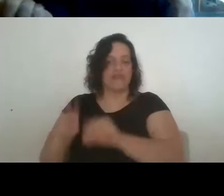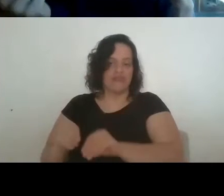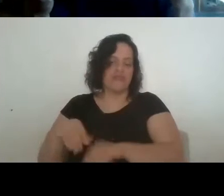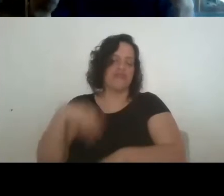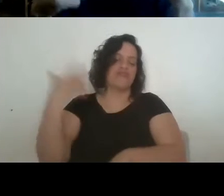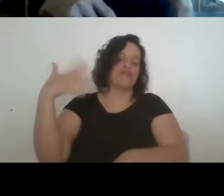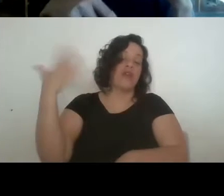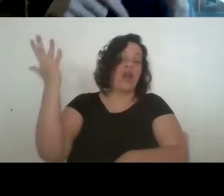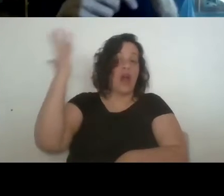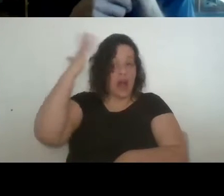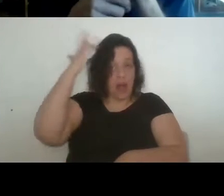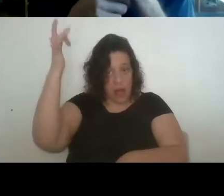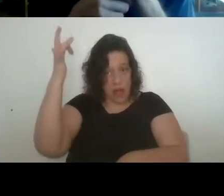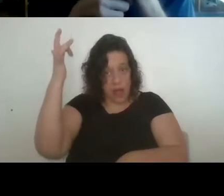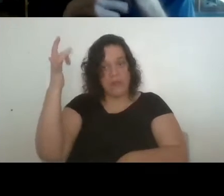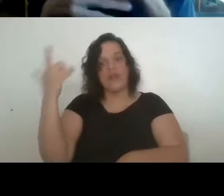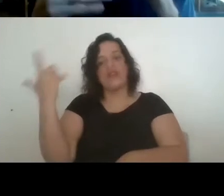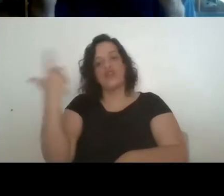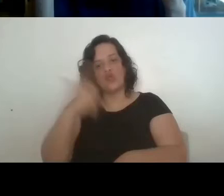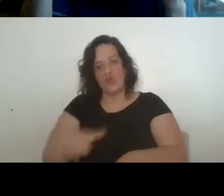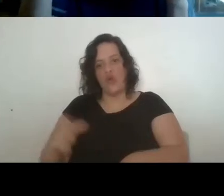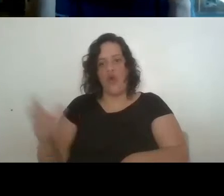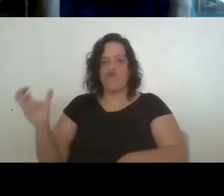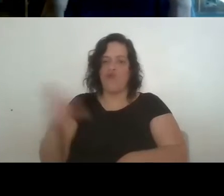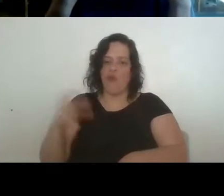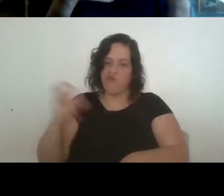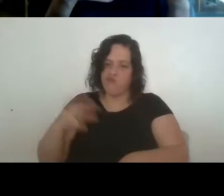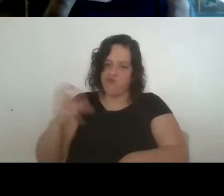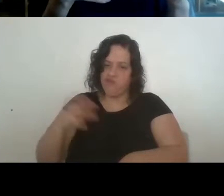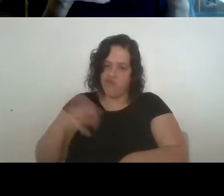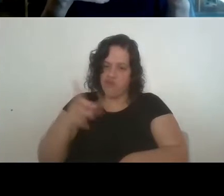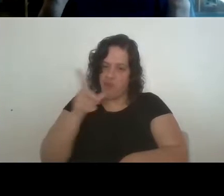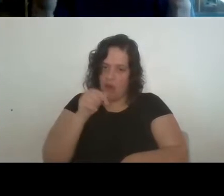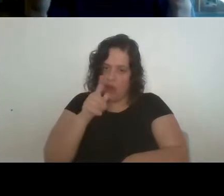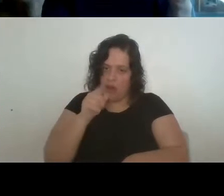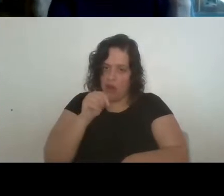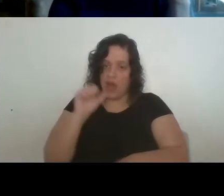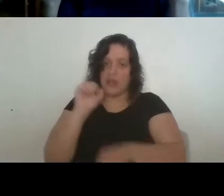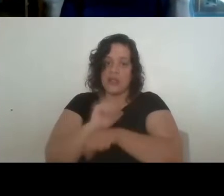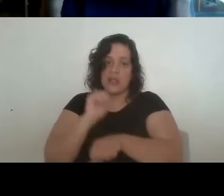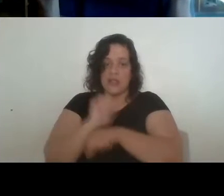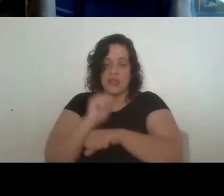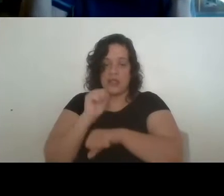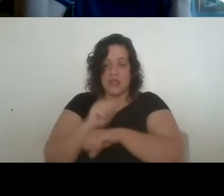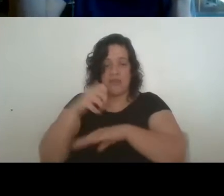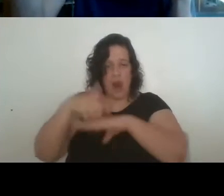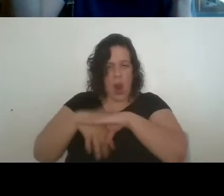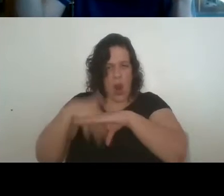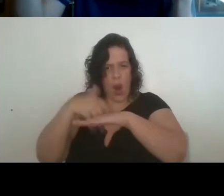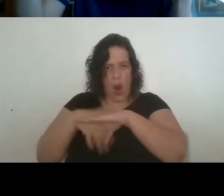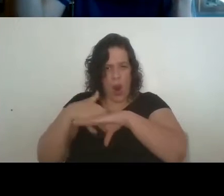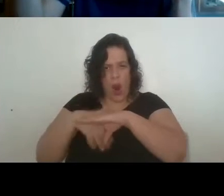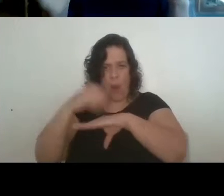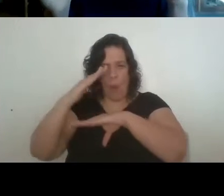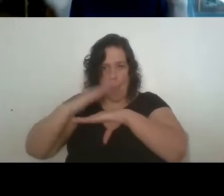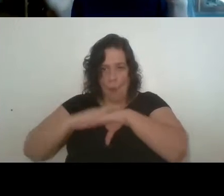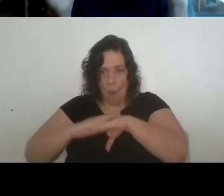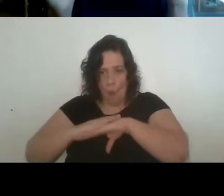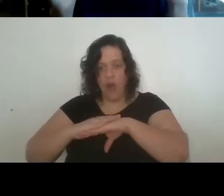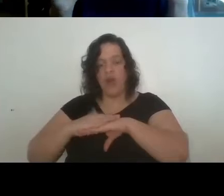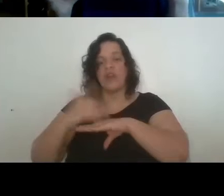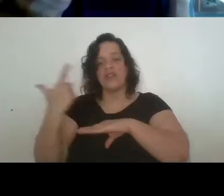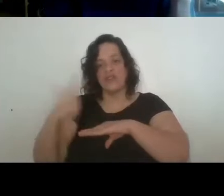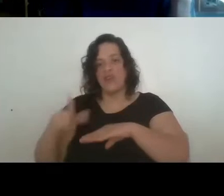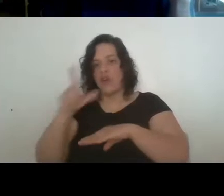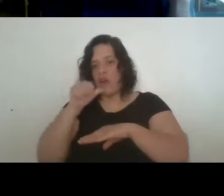seguinte, enche de novo a cova com água, espera que ela infiltre totalmente e a gente enche de novo a cova até a altura